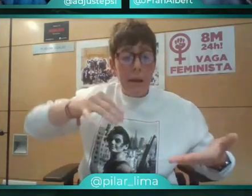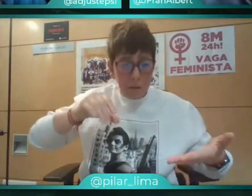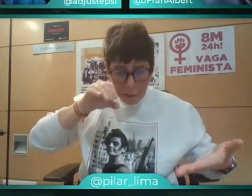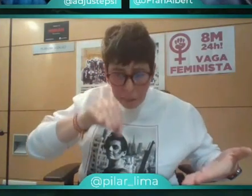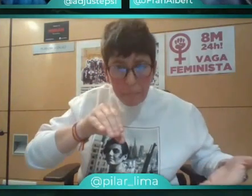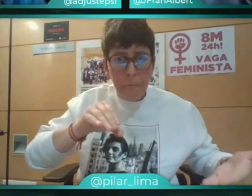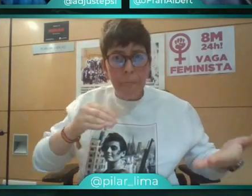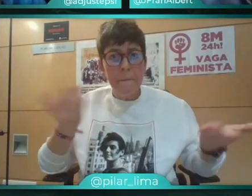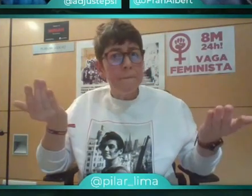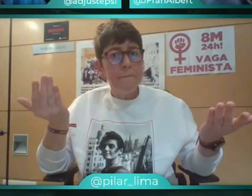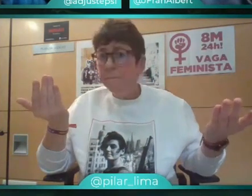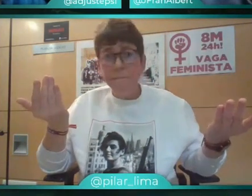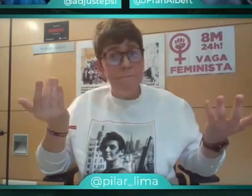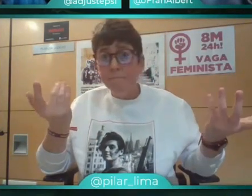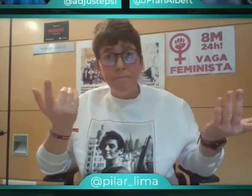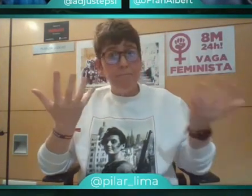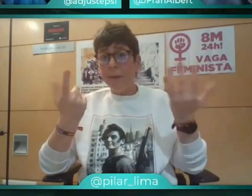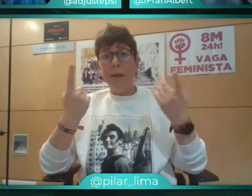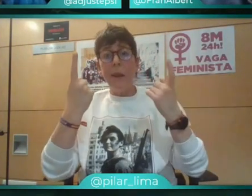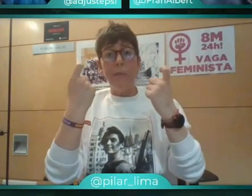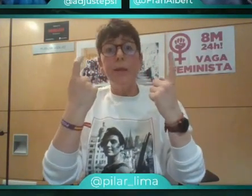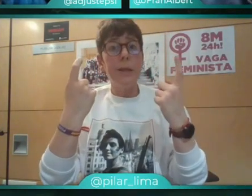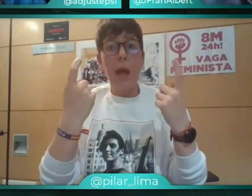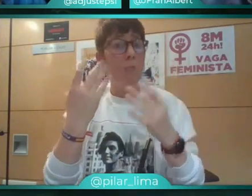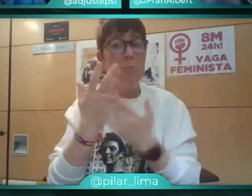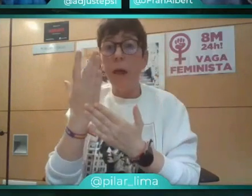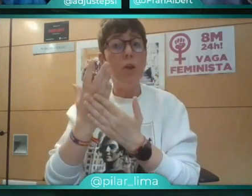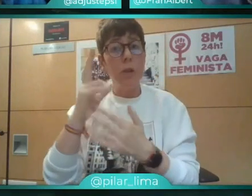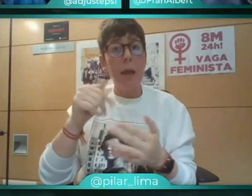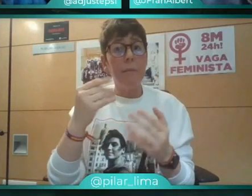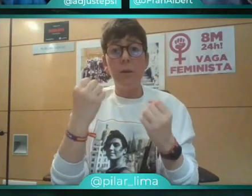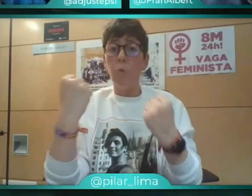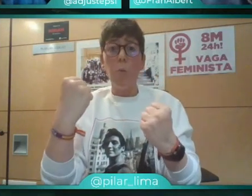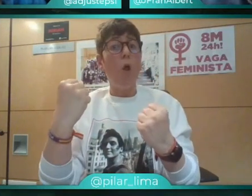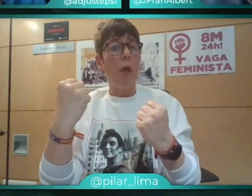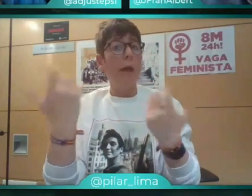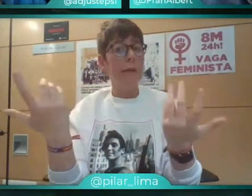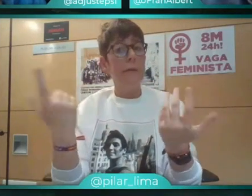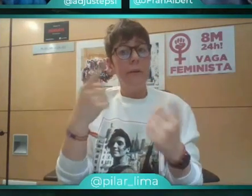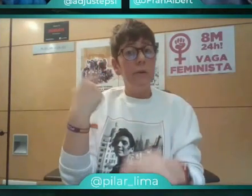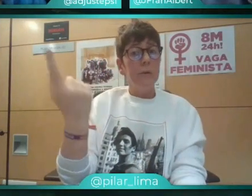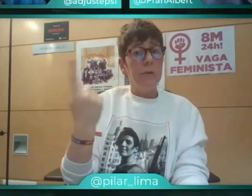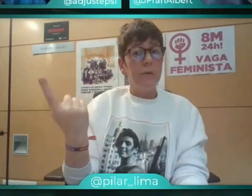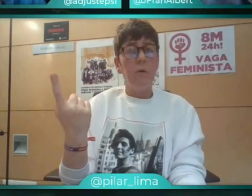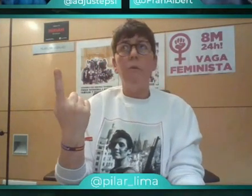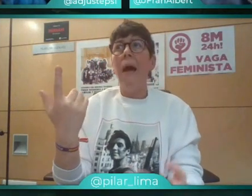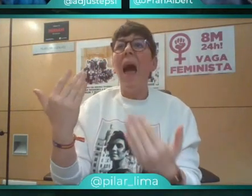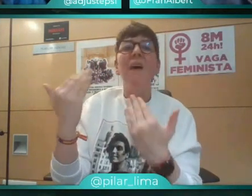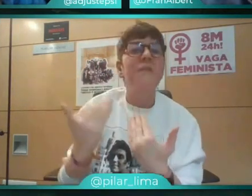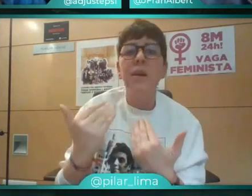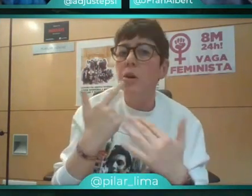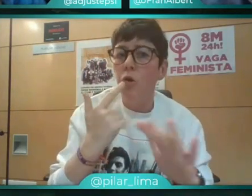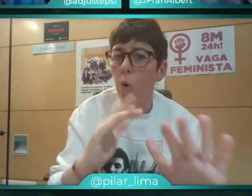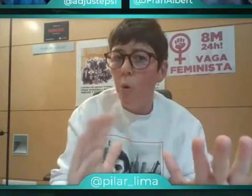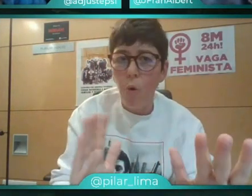periodistas que nos publiquen que den luz a lo que hacemos pero luego buscas el periódico y no Sale entonces los medios de comunicación también son